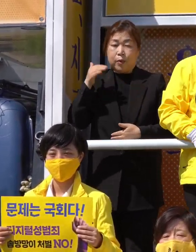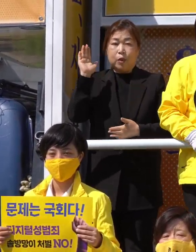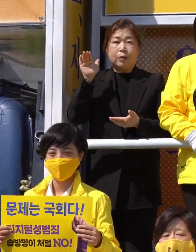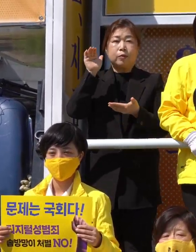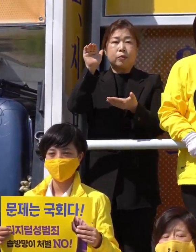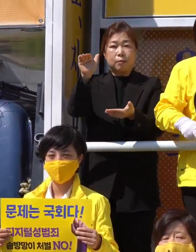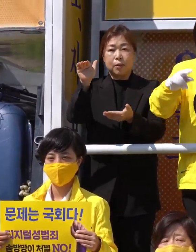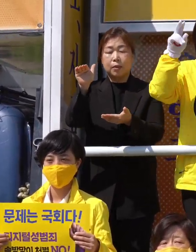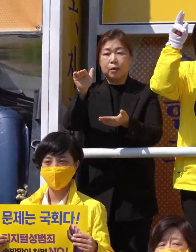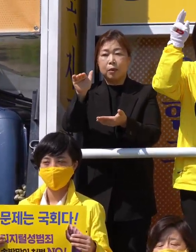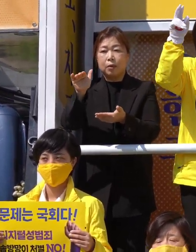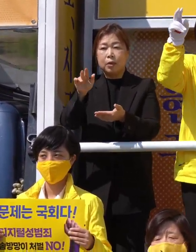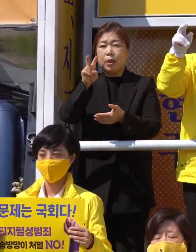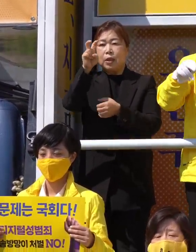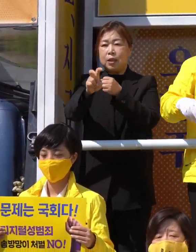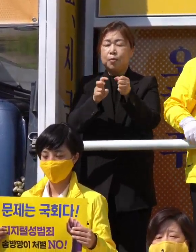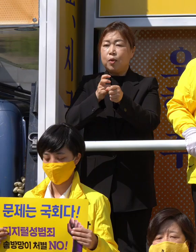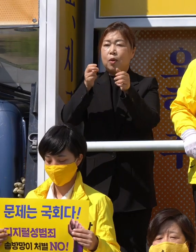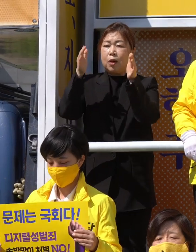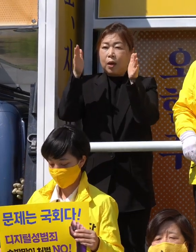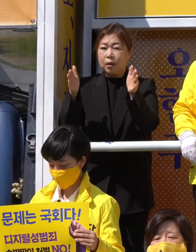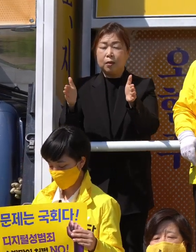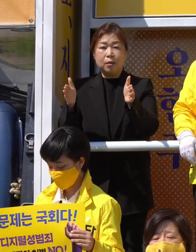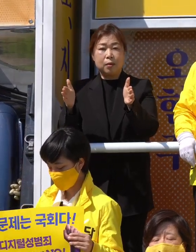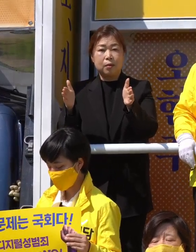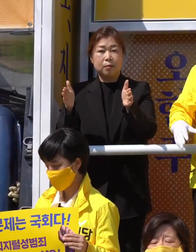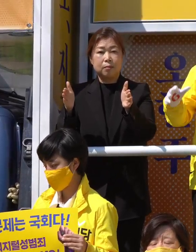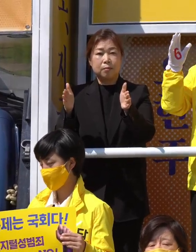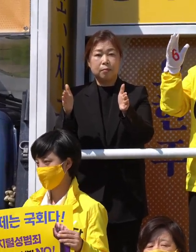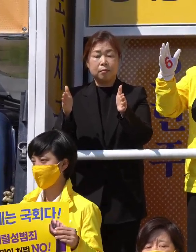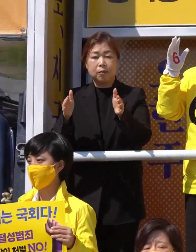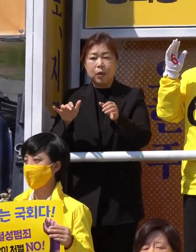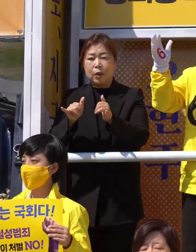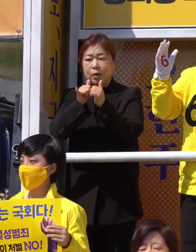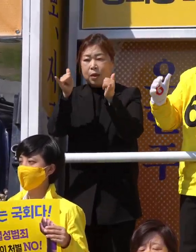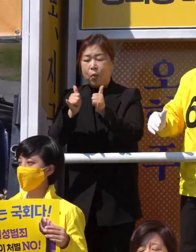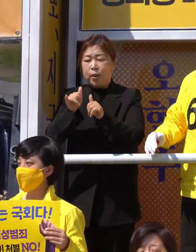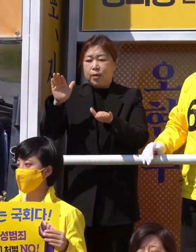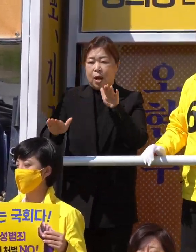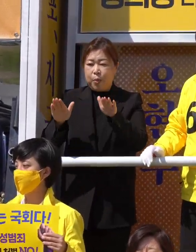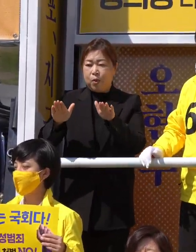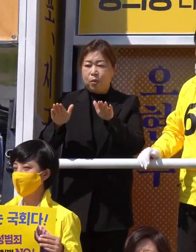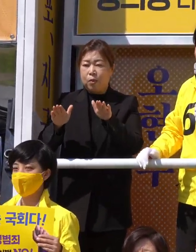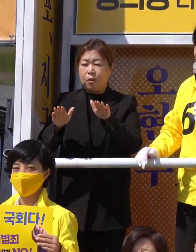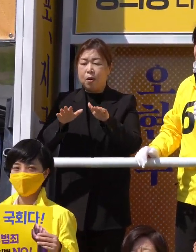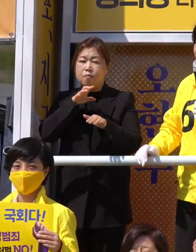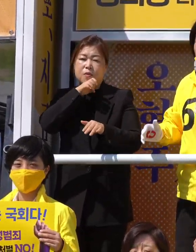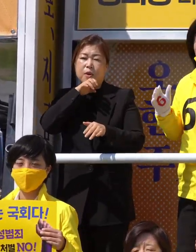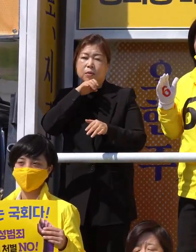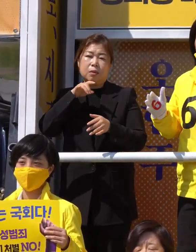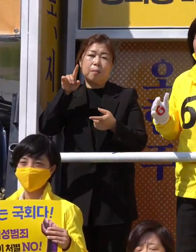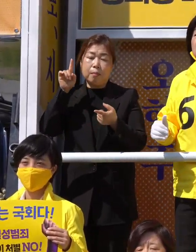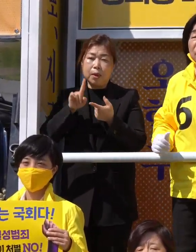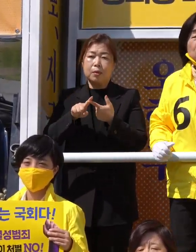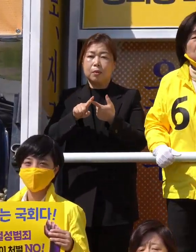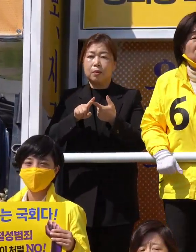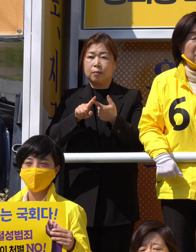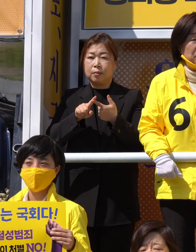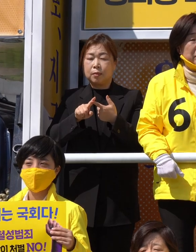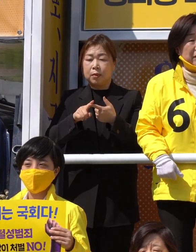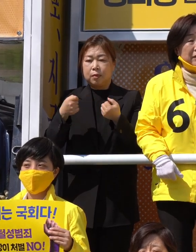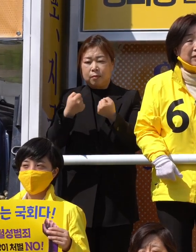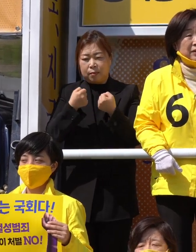말씀드리건대 20년 동안 우리 사회 차별과 불평등에 맞서 헌신적으로